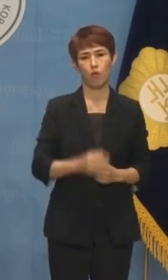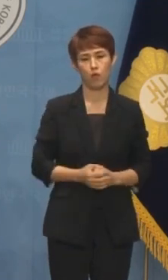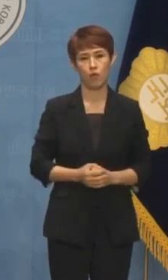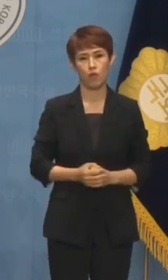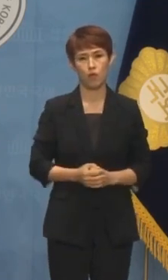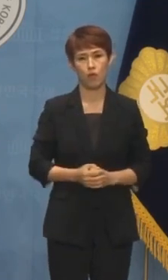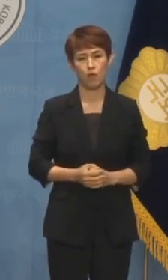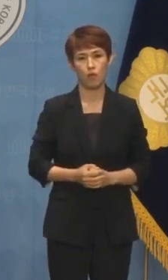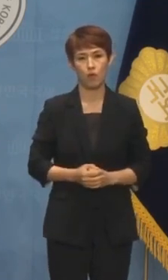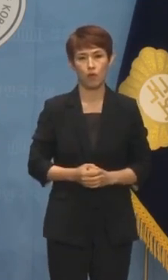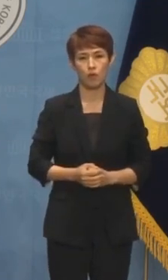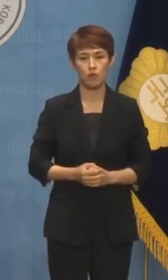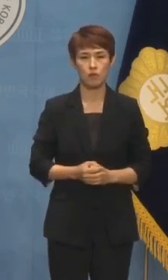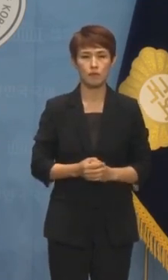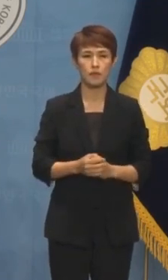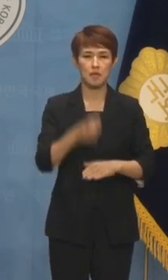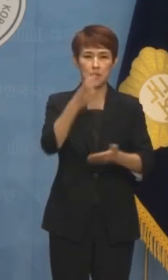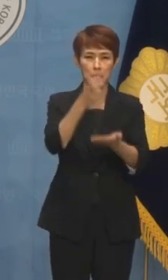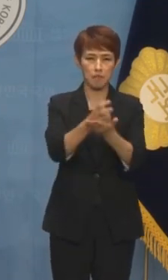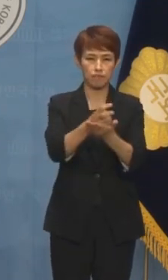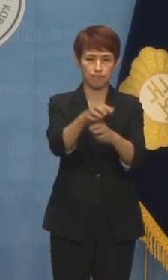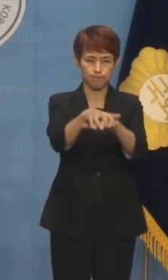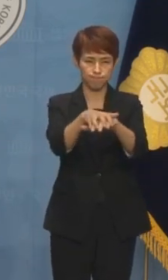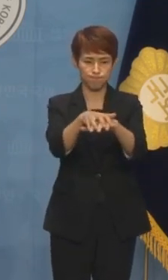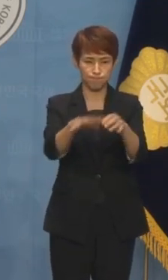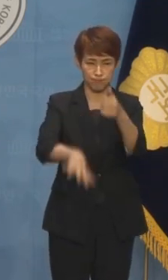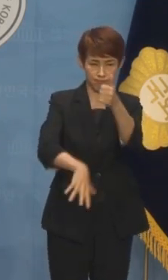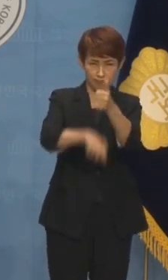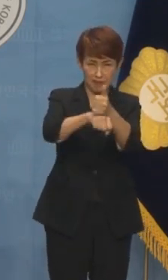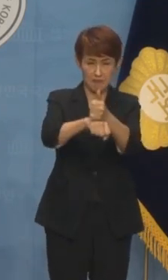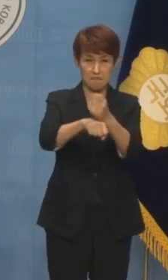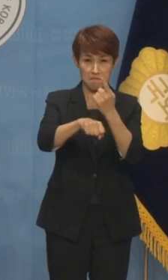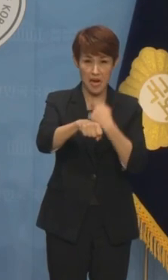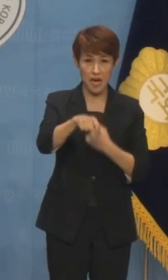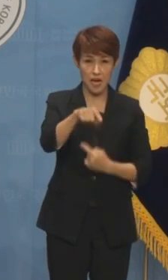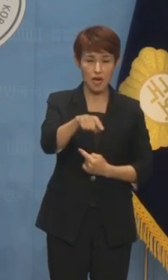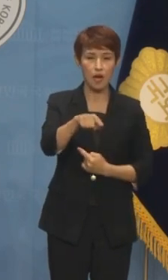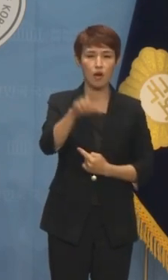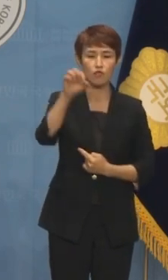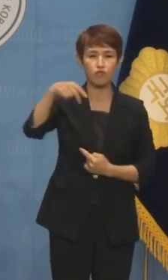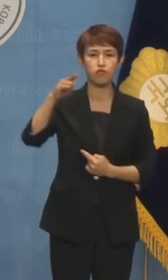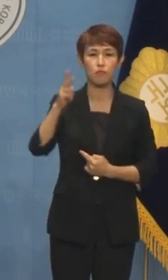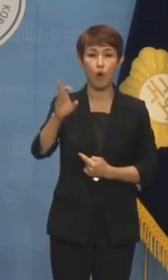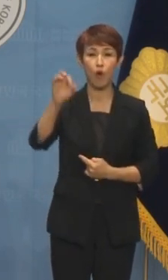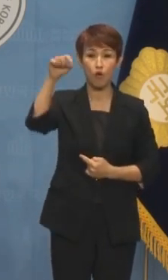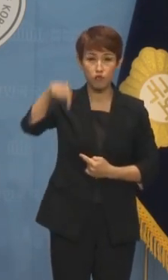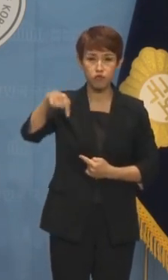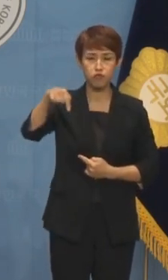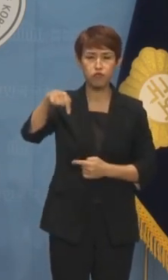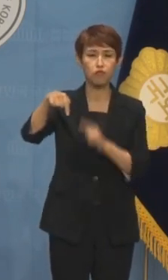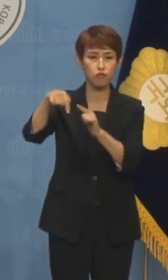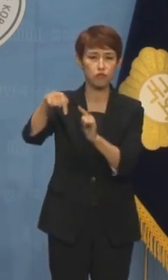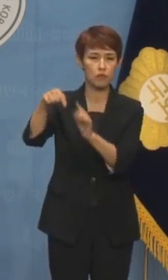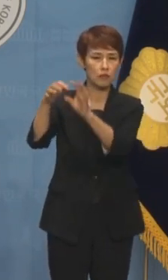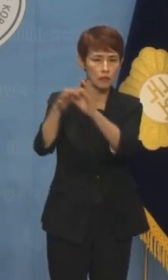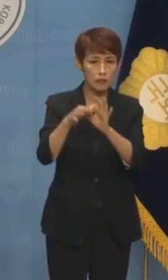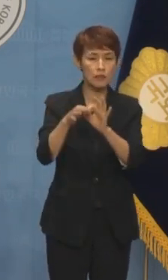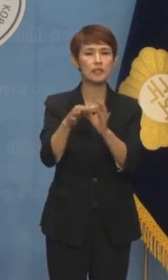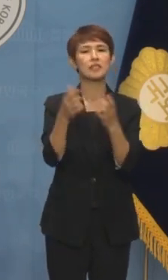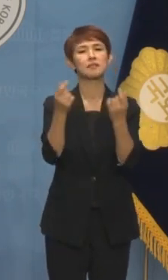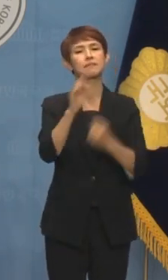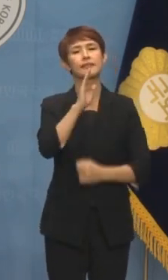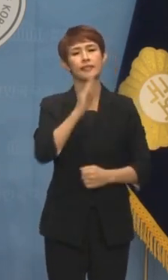가히 사정기관 통제로 악명이 높았던 이른바 우병우 사단의 핵심